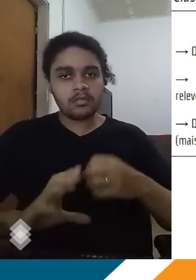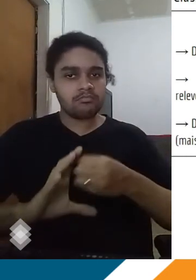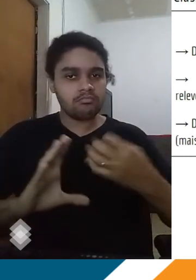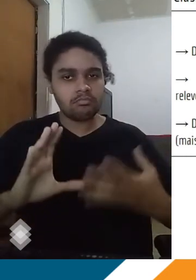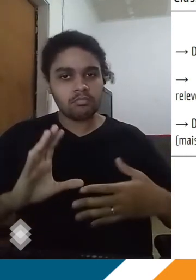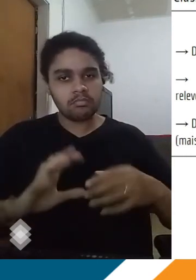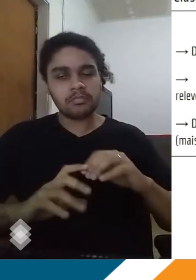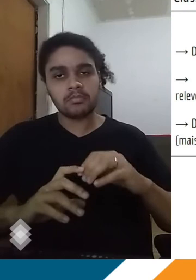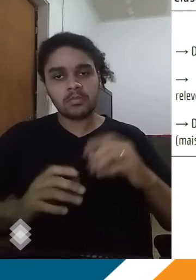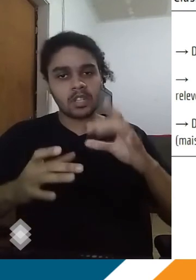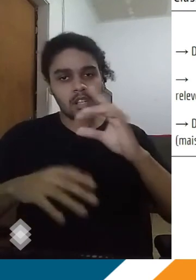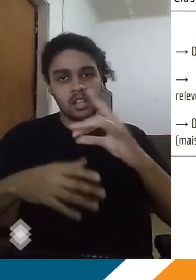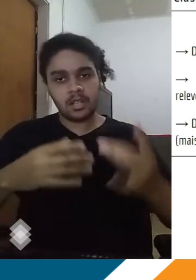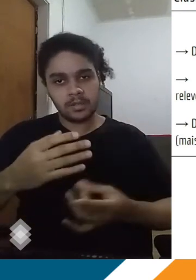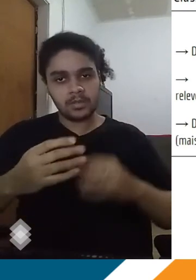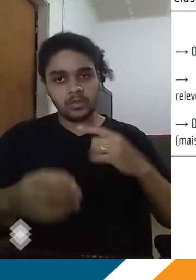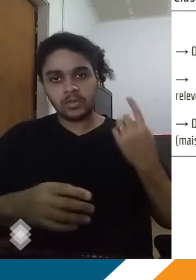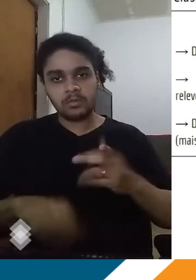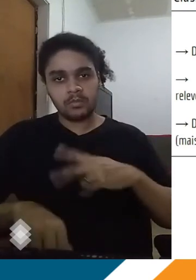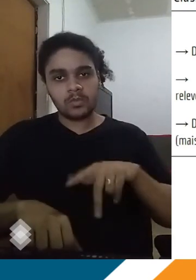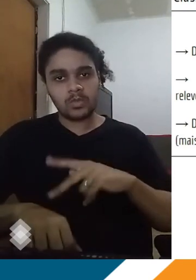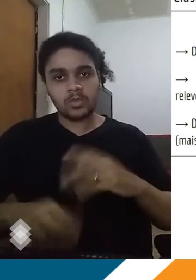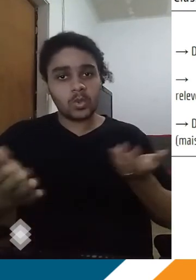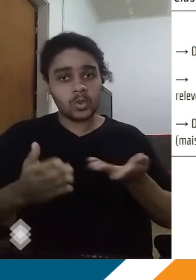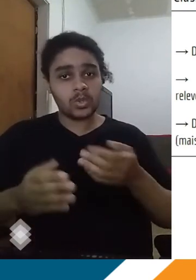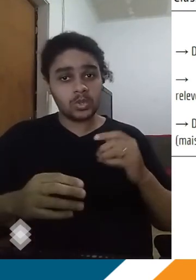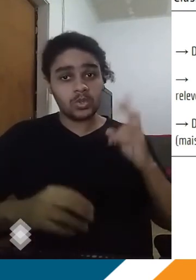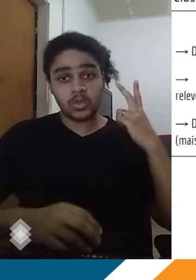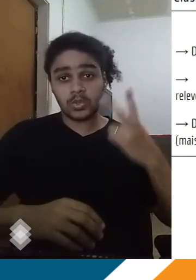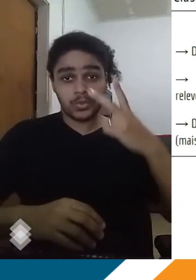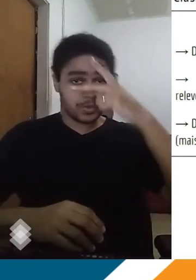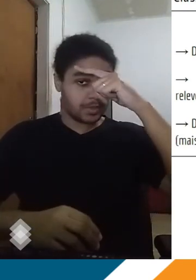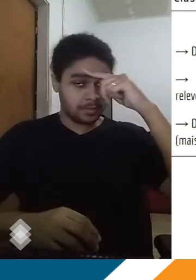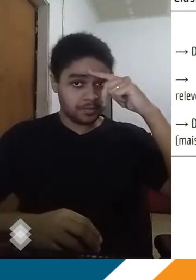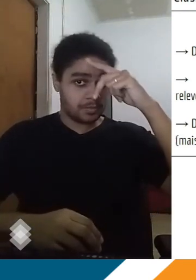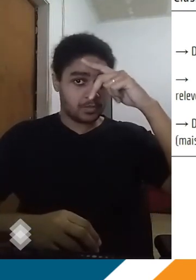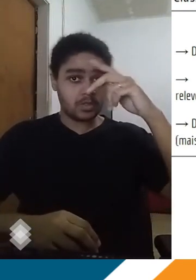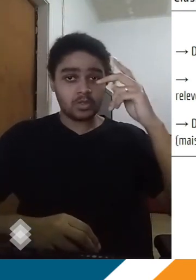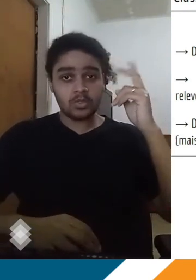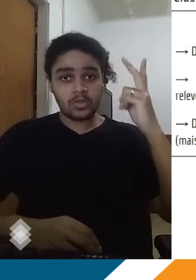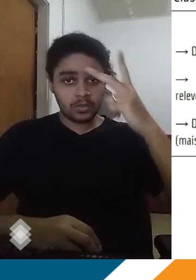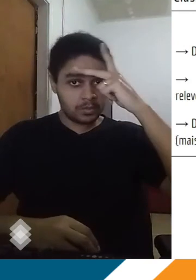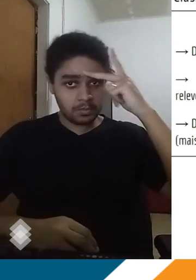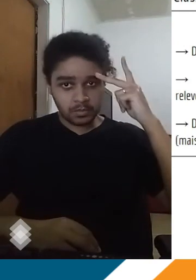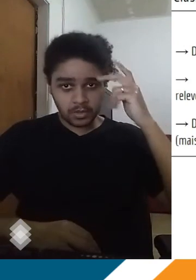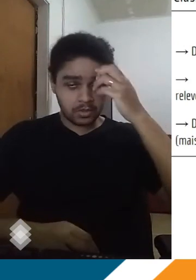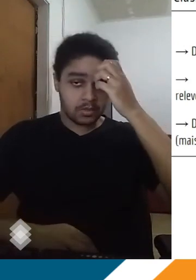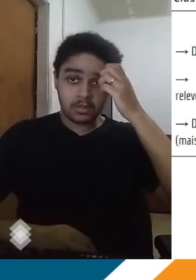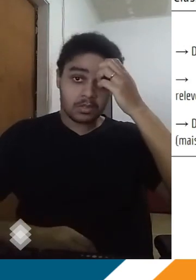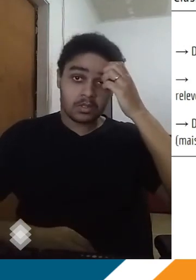tentaram classificar o relevo do nosso país. A gente vai estudar hoje duas dessas pessoas que